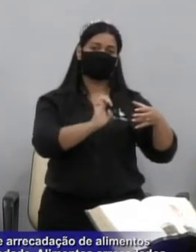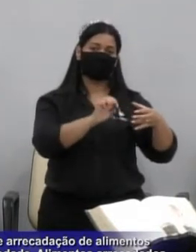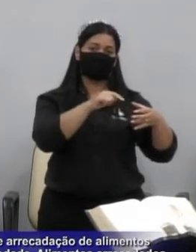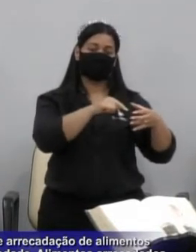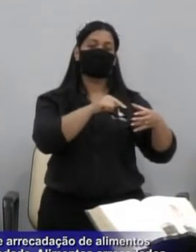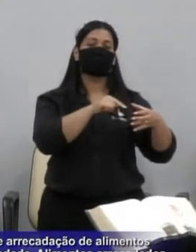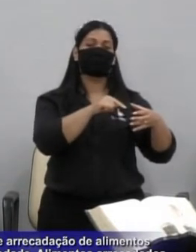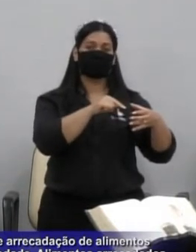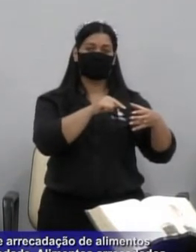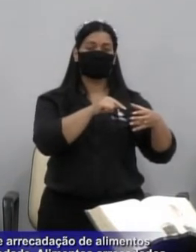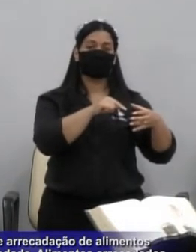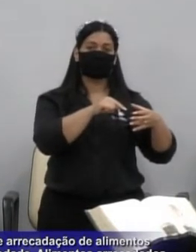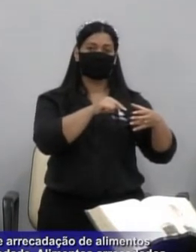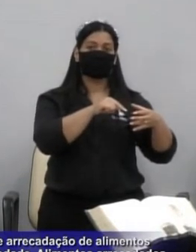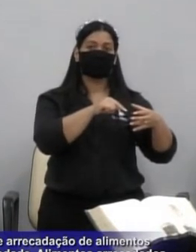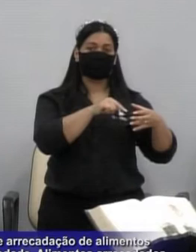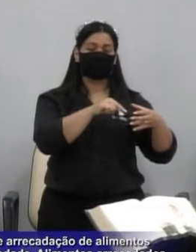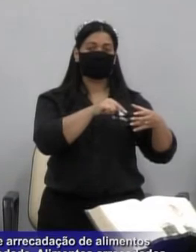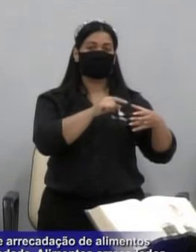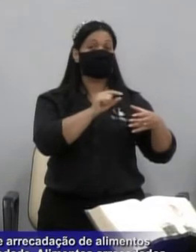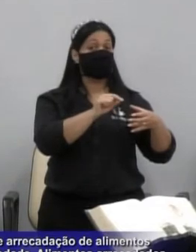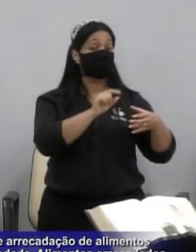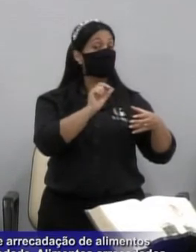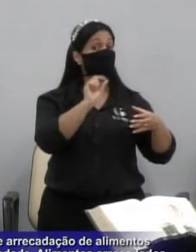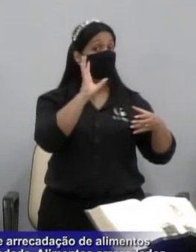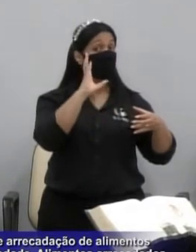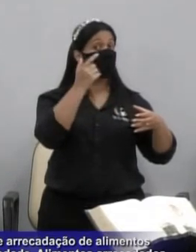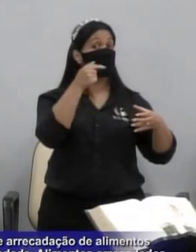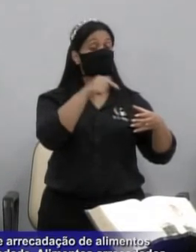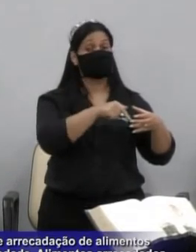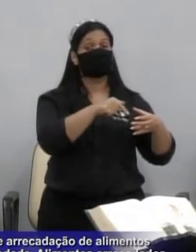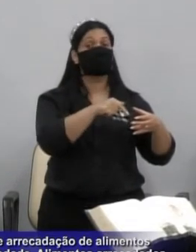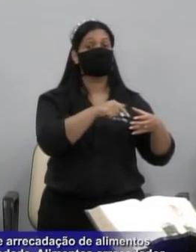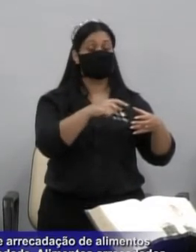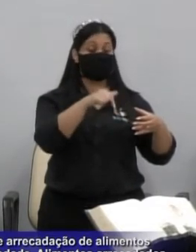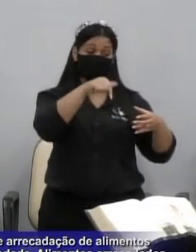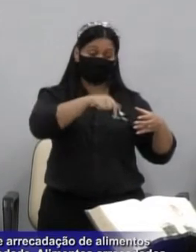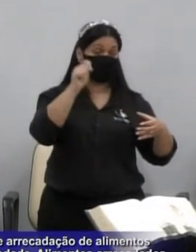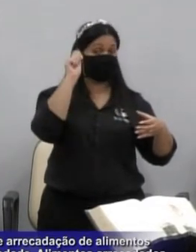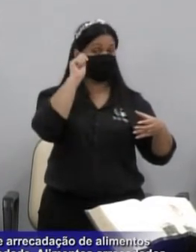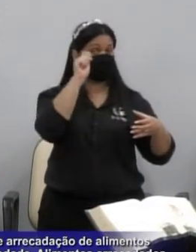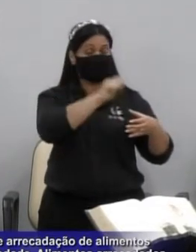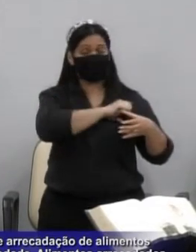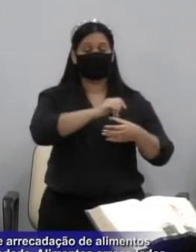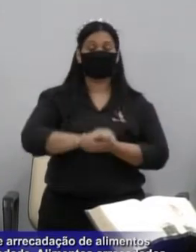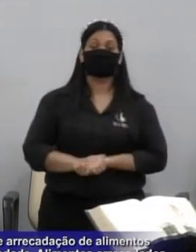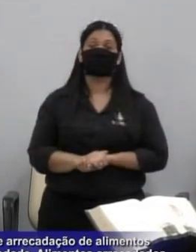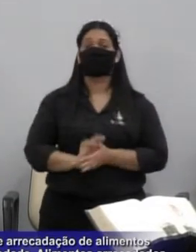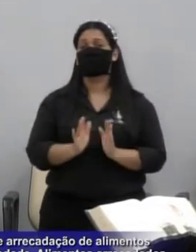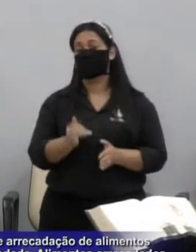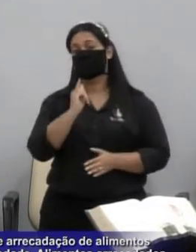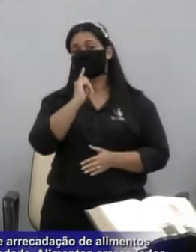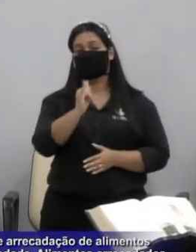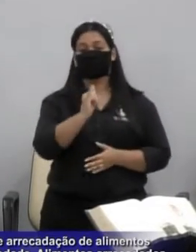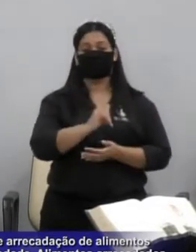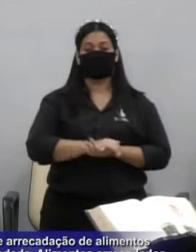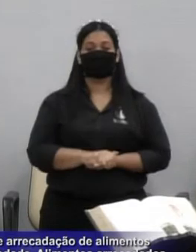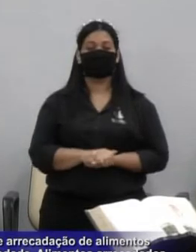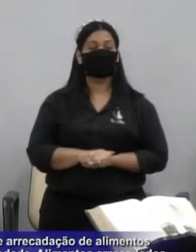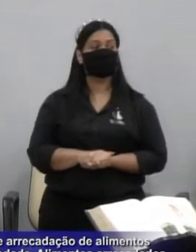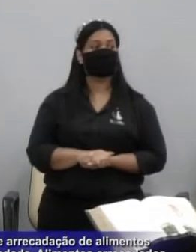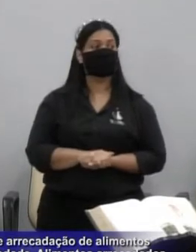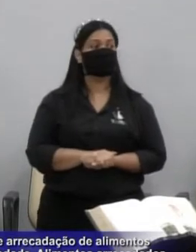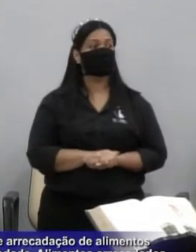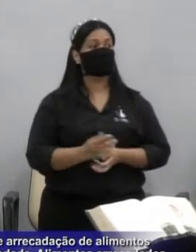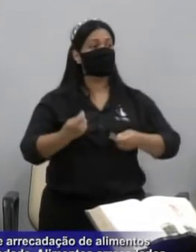comitê que tem tomado as decisões aí em nossa cidade. Eu já tinha registrado